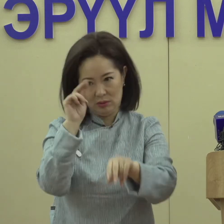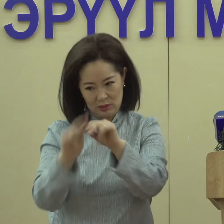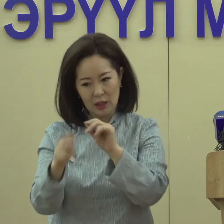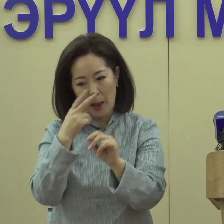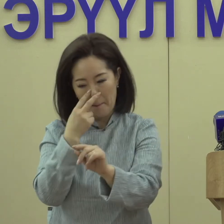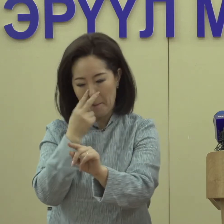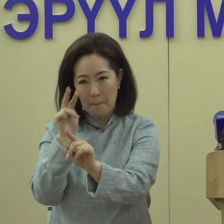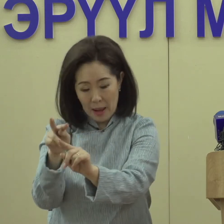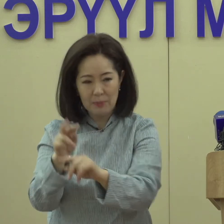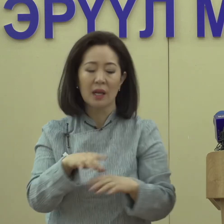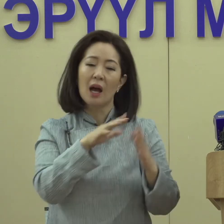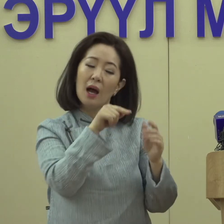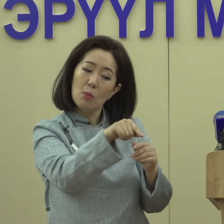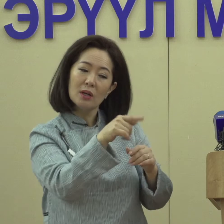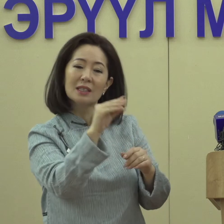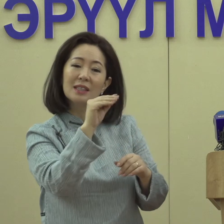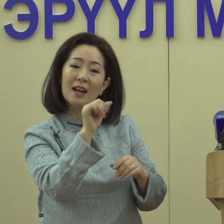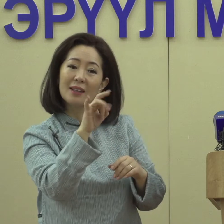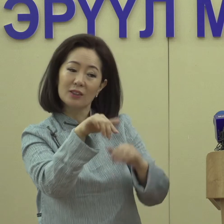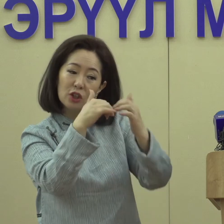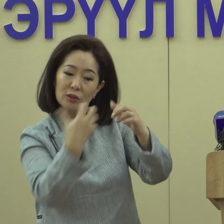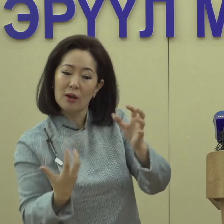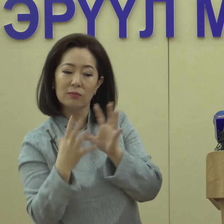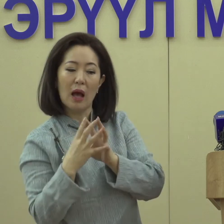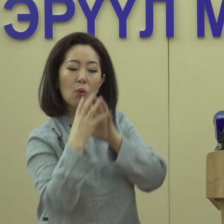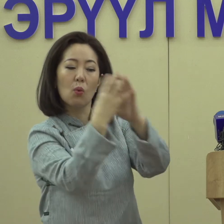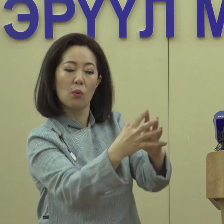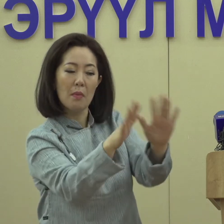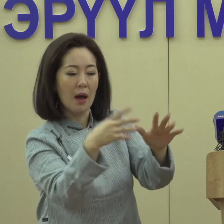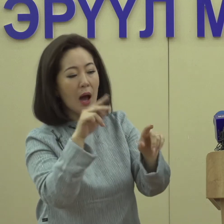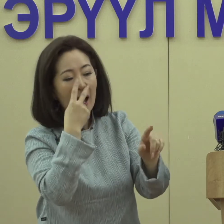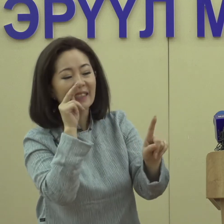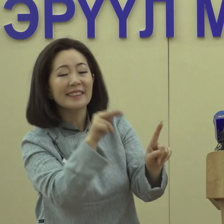жаргалантад 10 иргэнийг бол ингээд тусгаарлаад байна. За